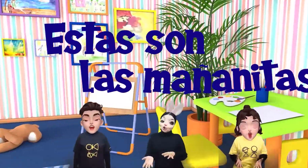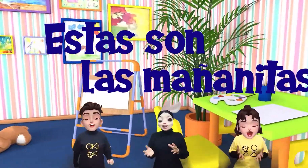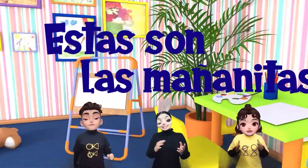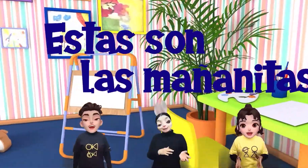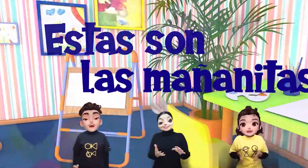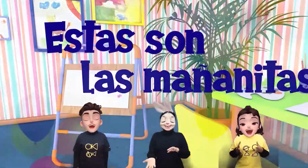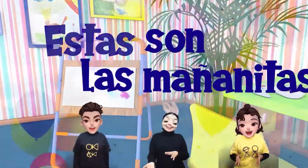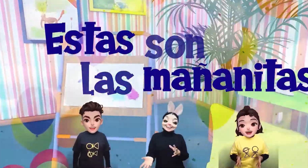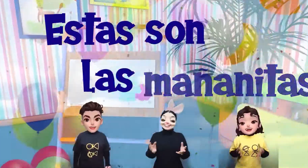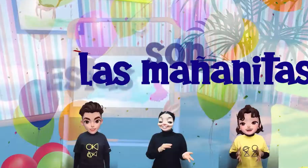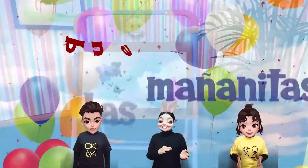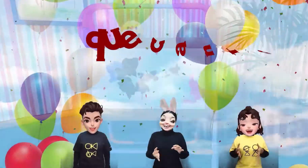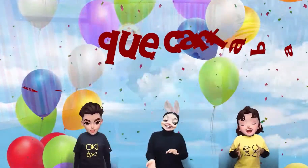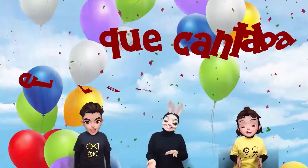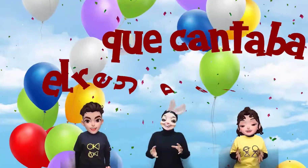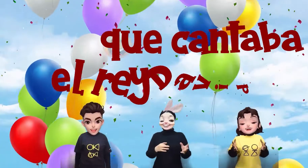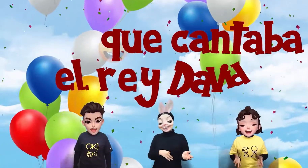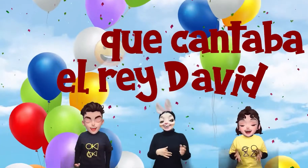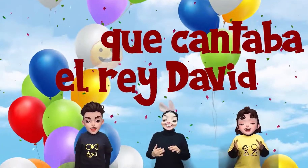son las mañanitas